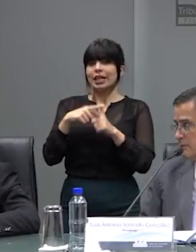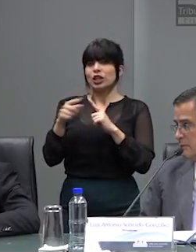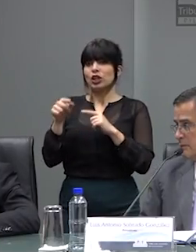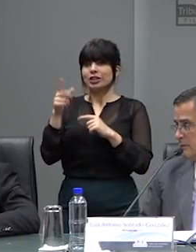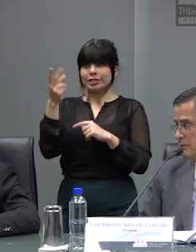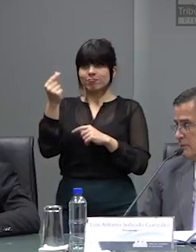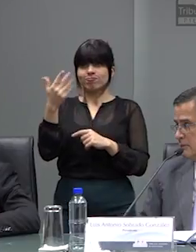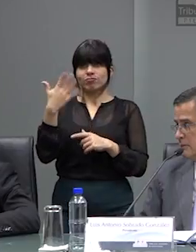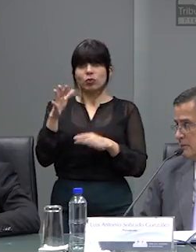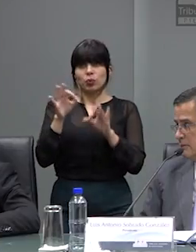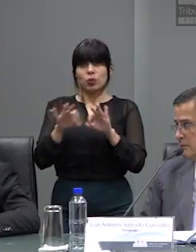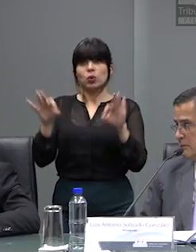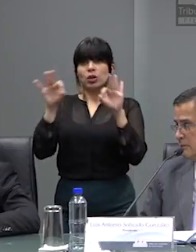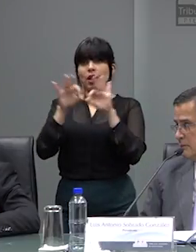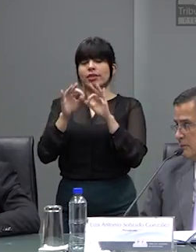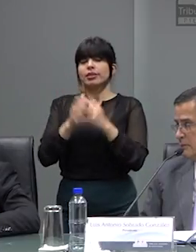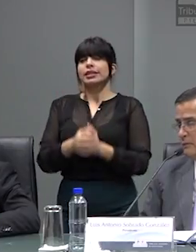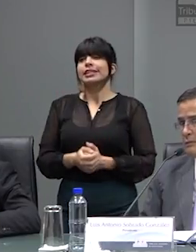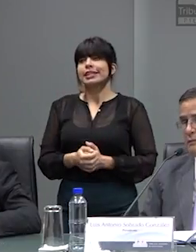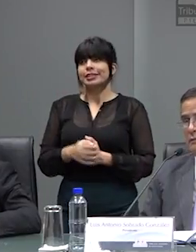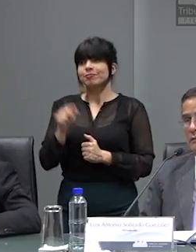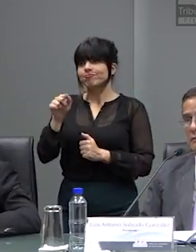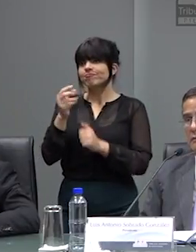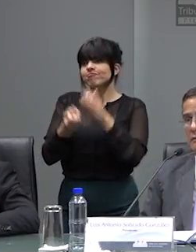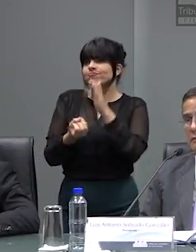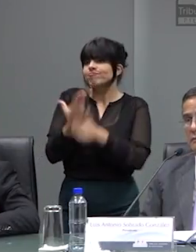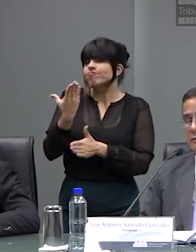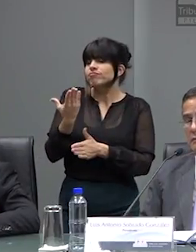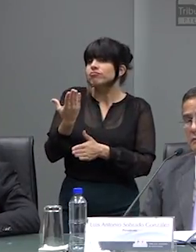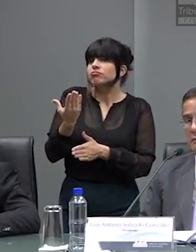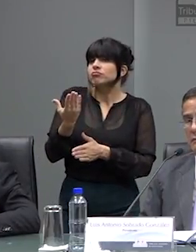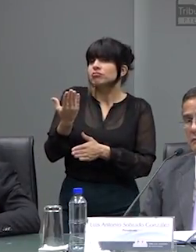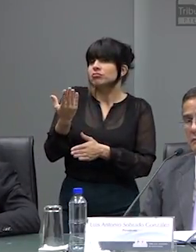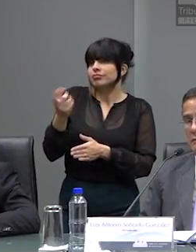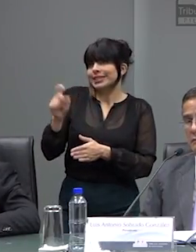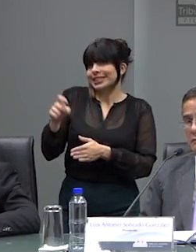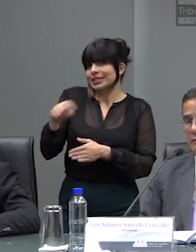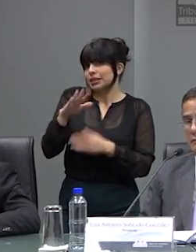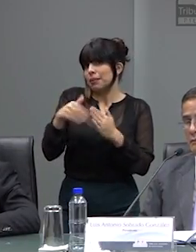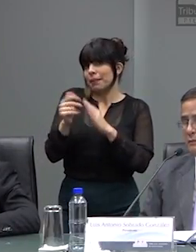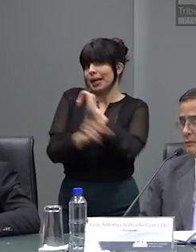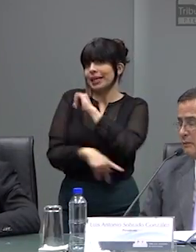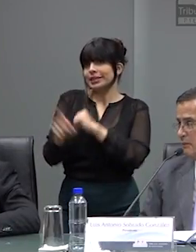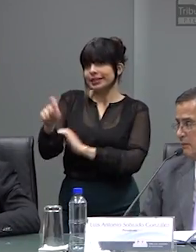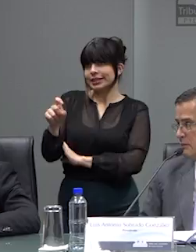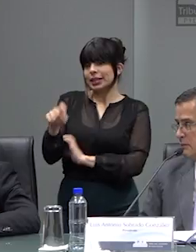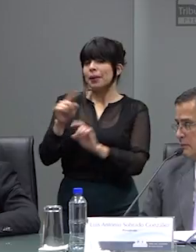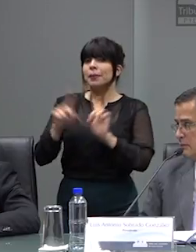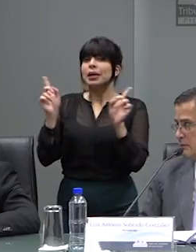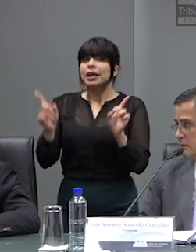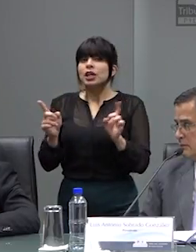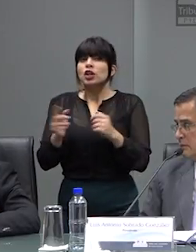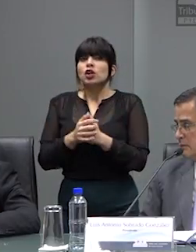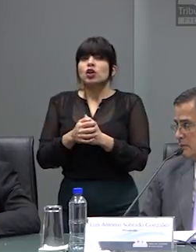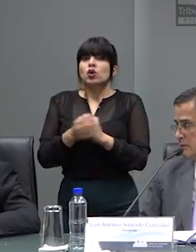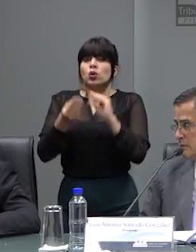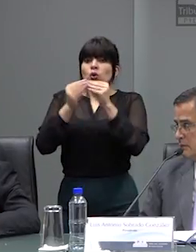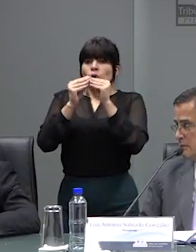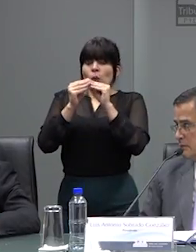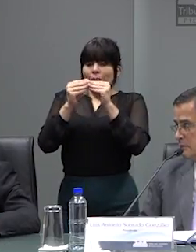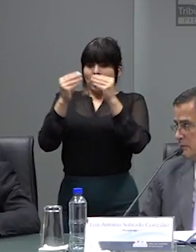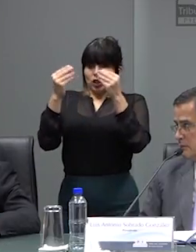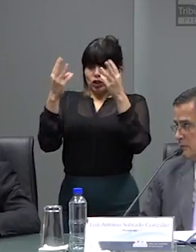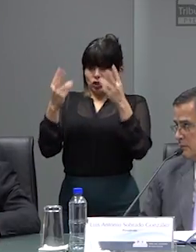una suma importante que se genera y es una necesidad para el país, pero que los números